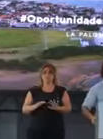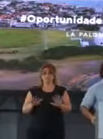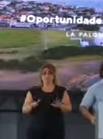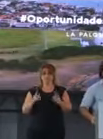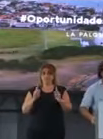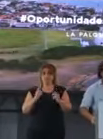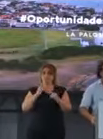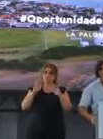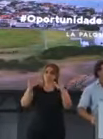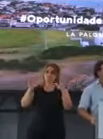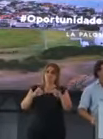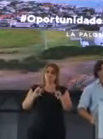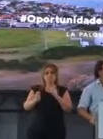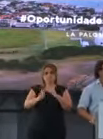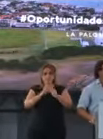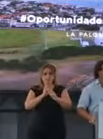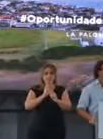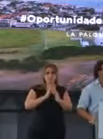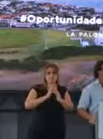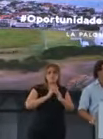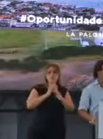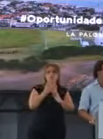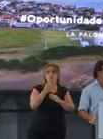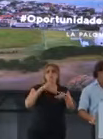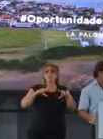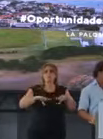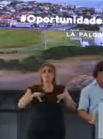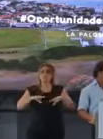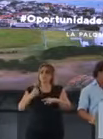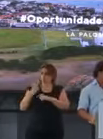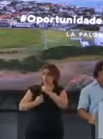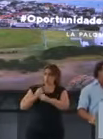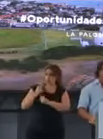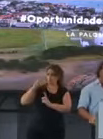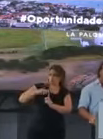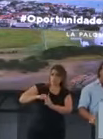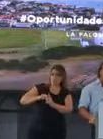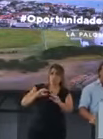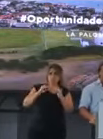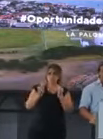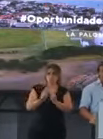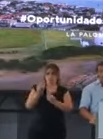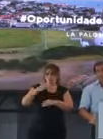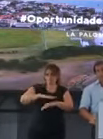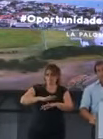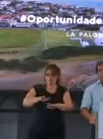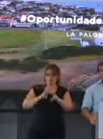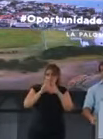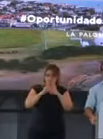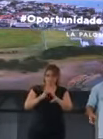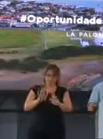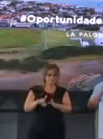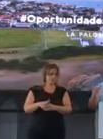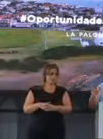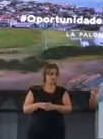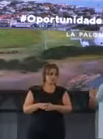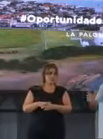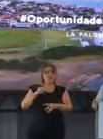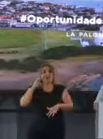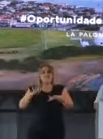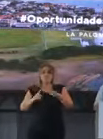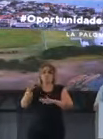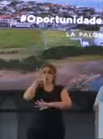Llamamos a sala 4 ministros por este tema hace 1 año y 3 meses. Y me voy a detener un instante. Porque a veces